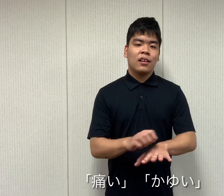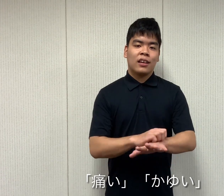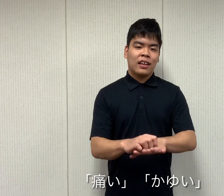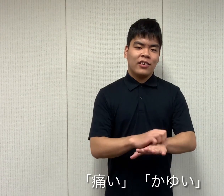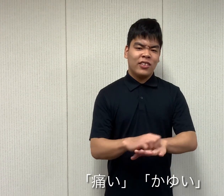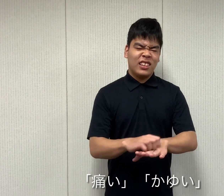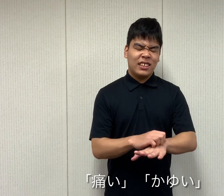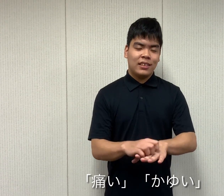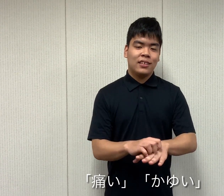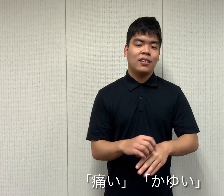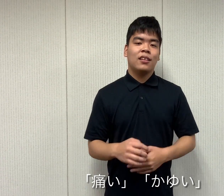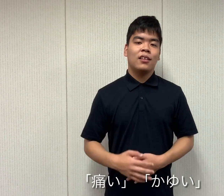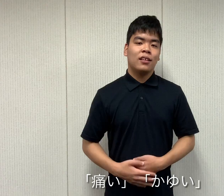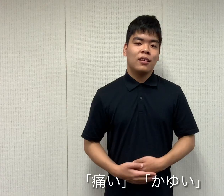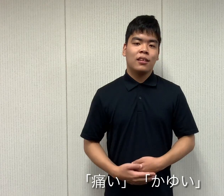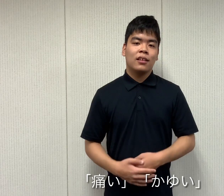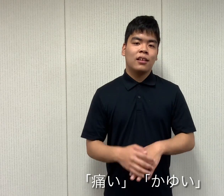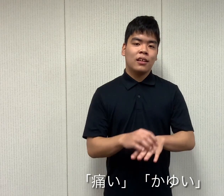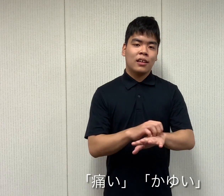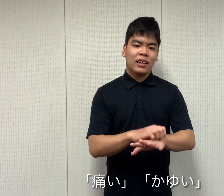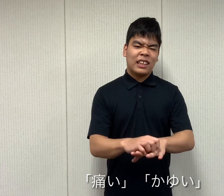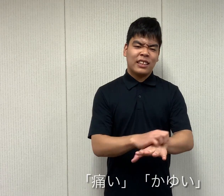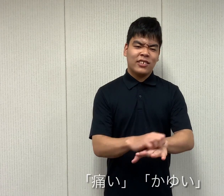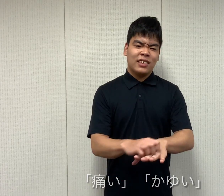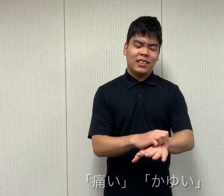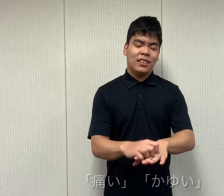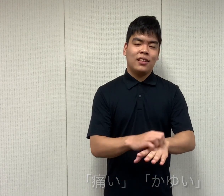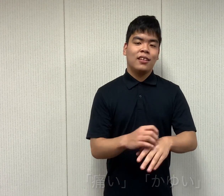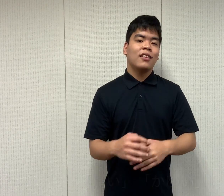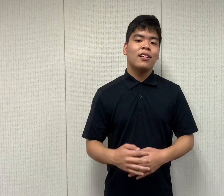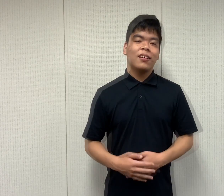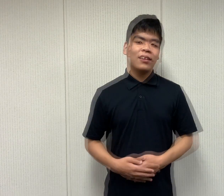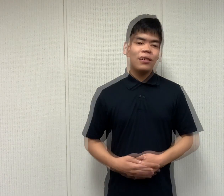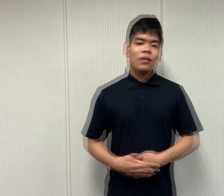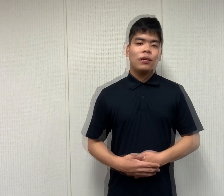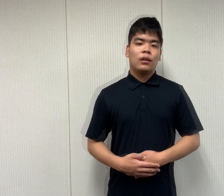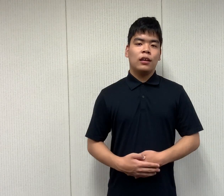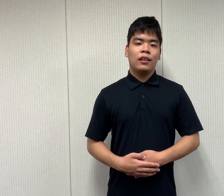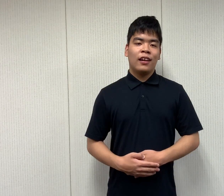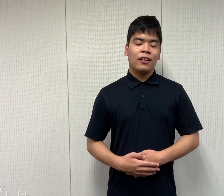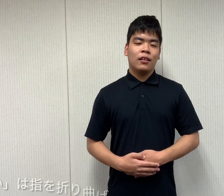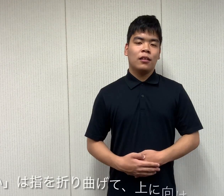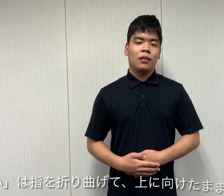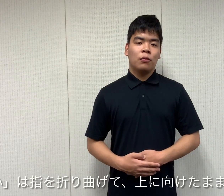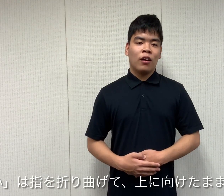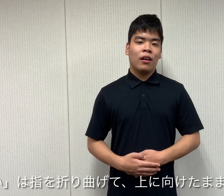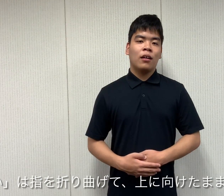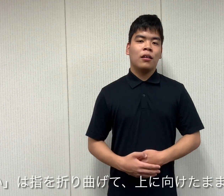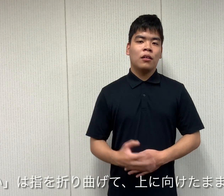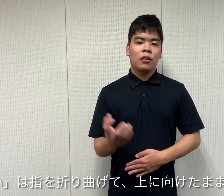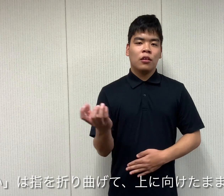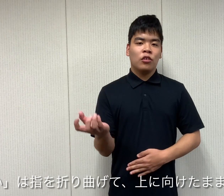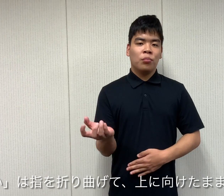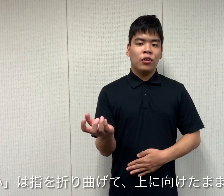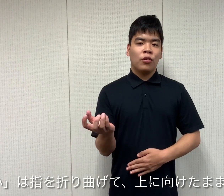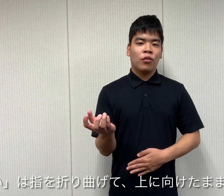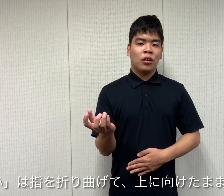かゆい、かゆい。痛いは指を折り曲げ